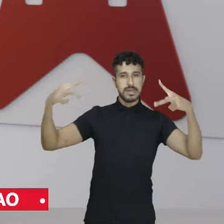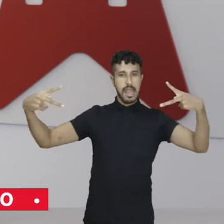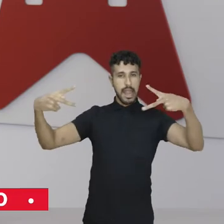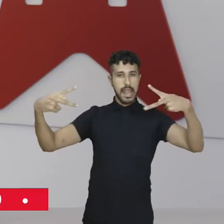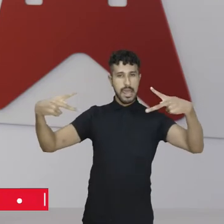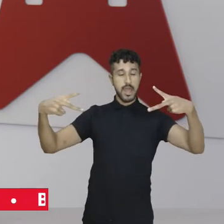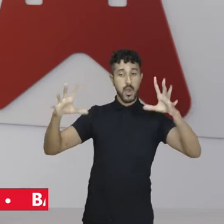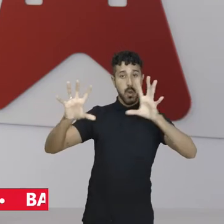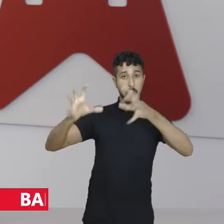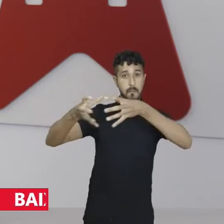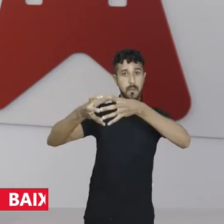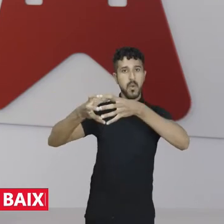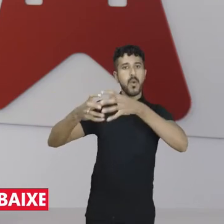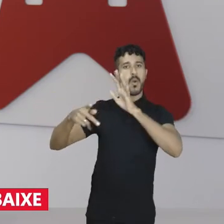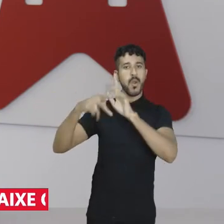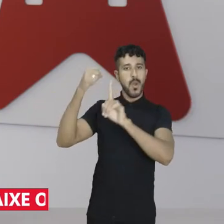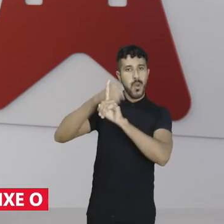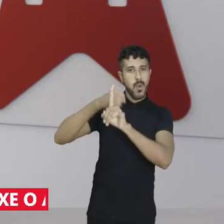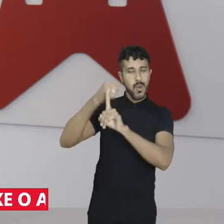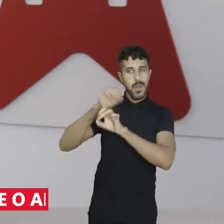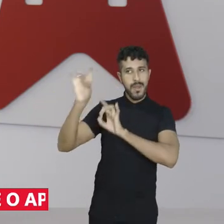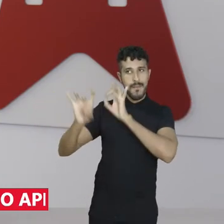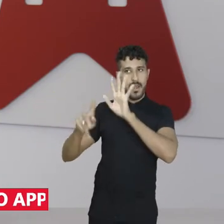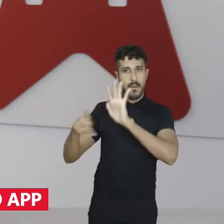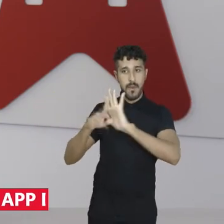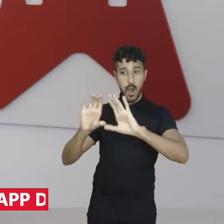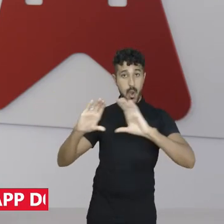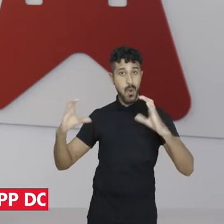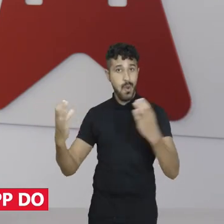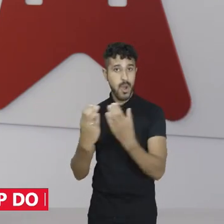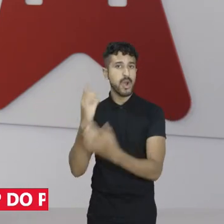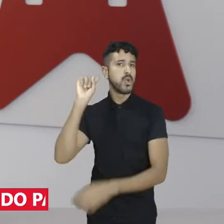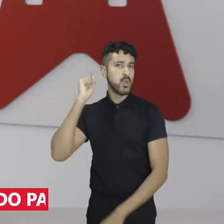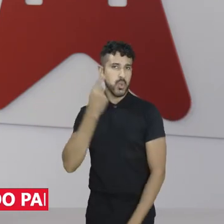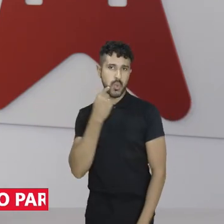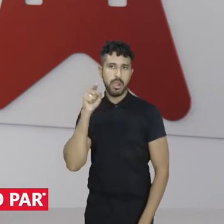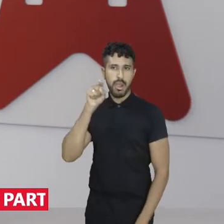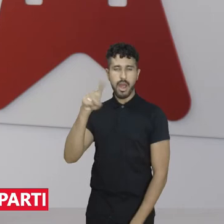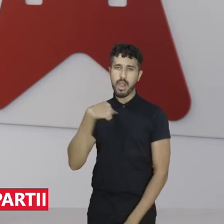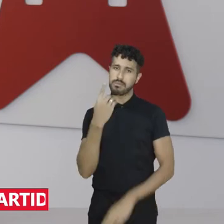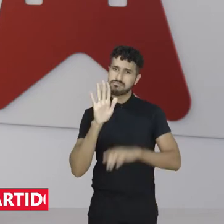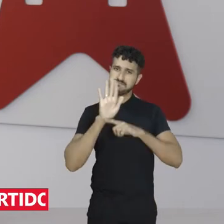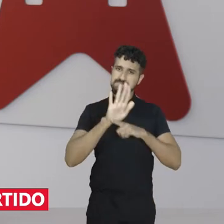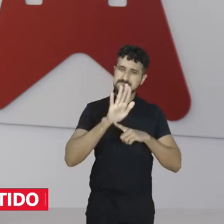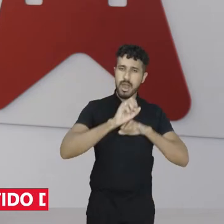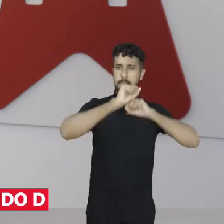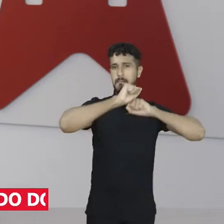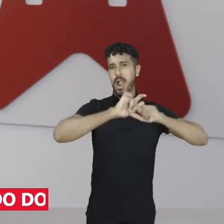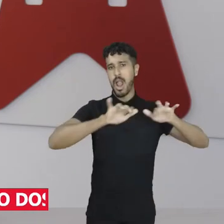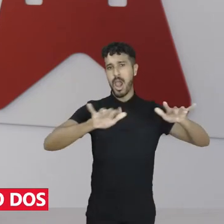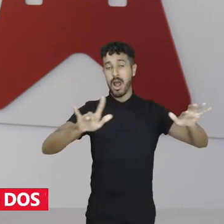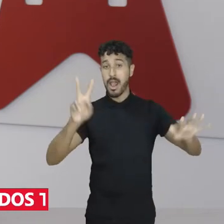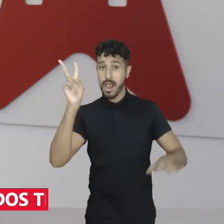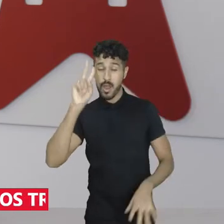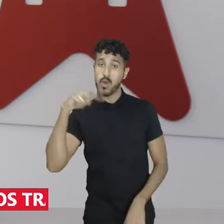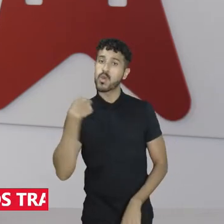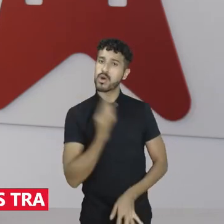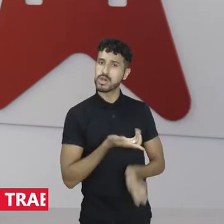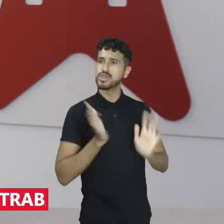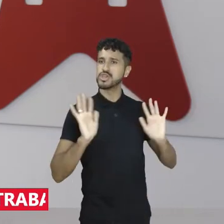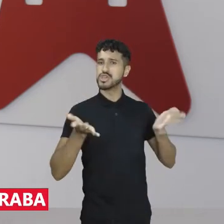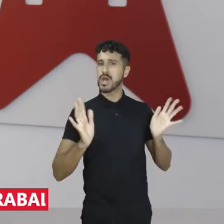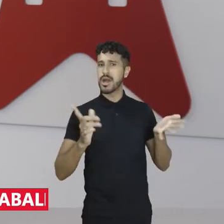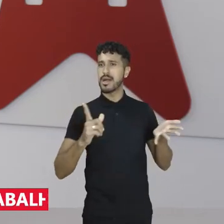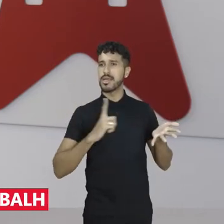de comitês, o comitê específico da comunidade surda também, para a gente ajudar a divulgar. Lembrando que a gente já recebeu aqui